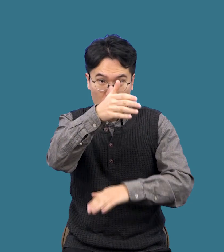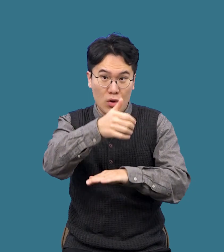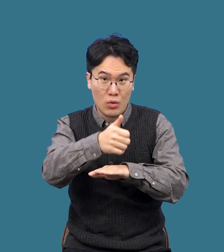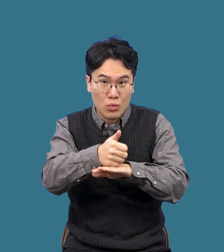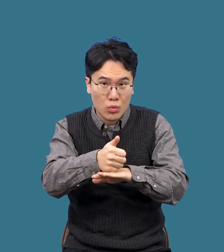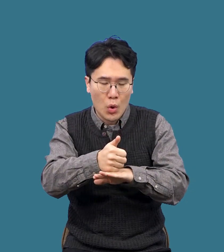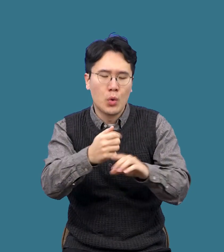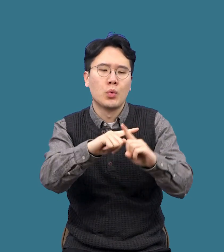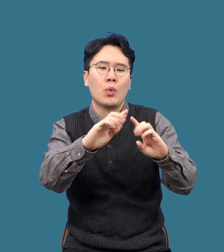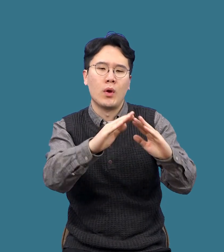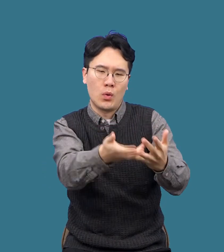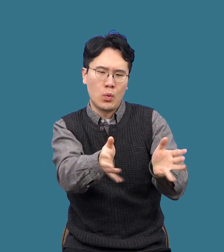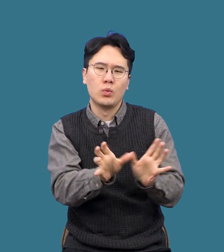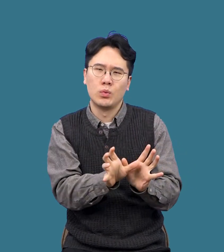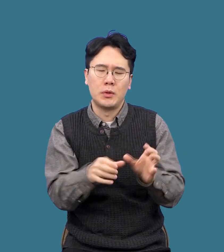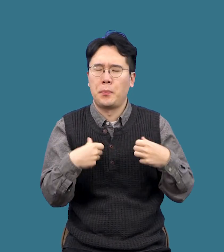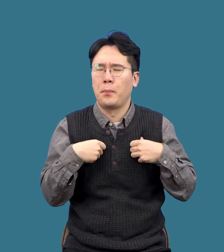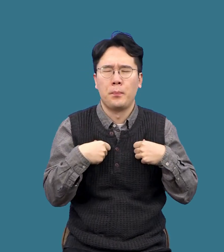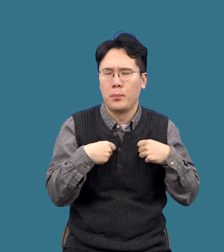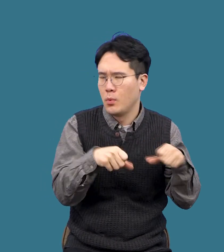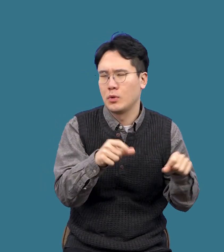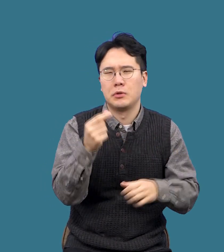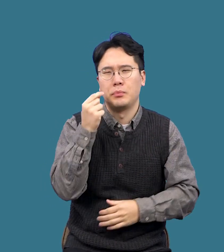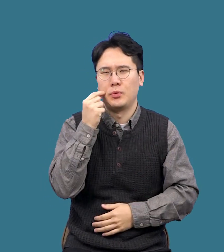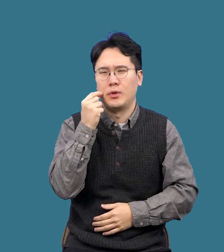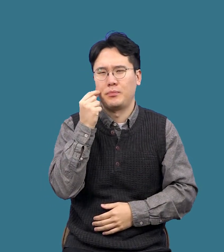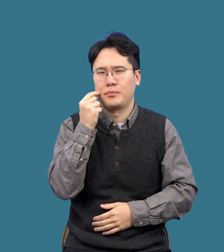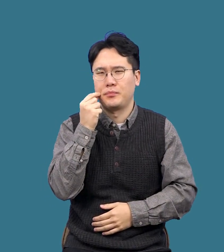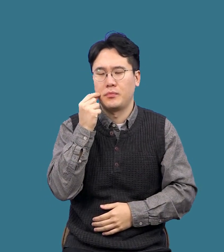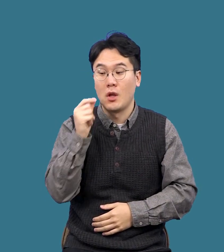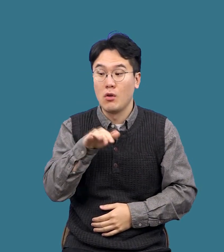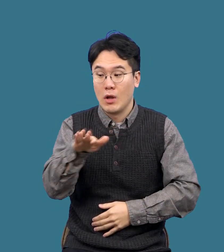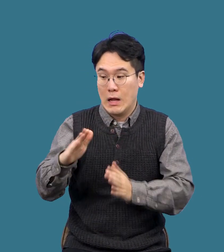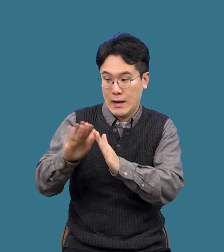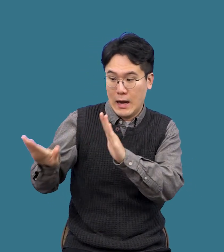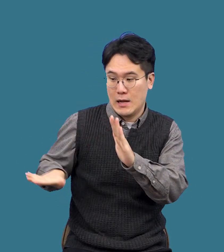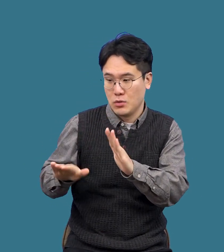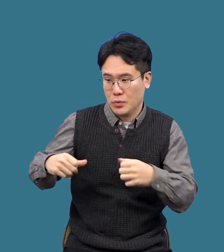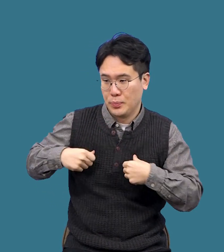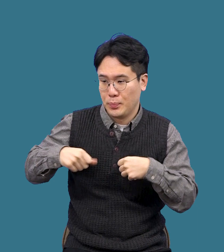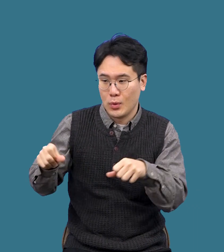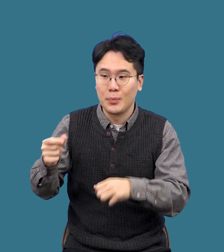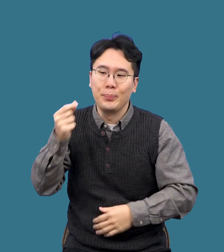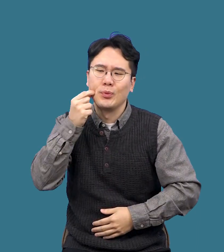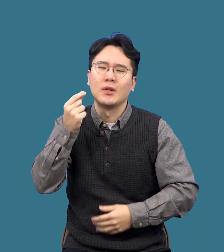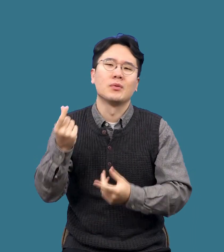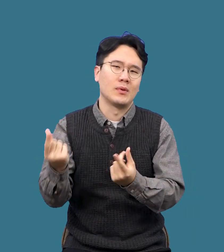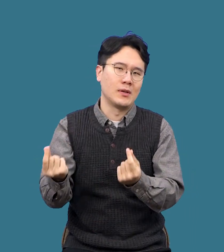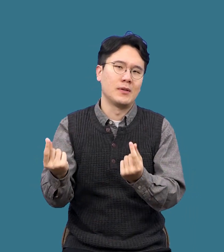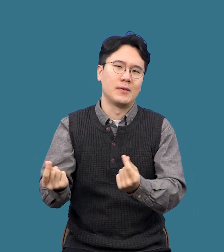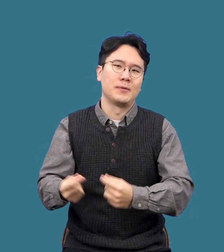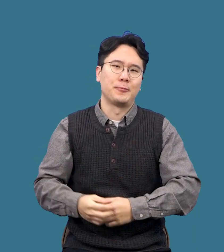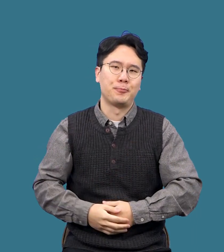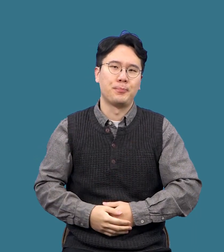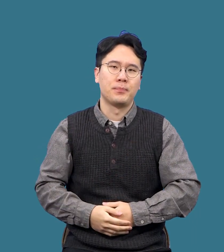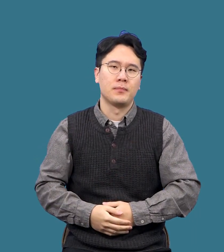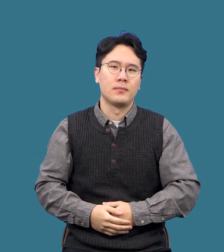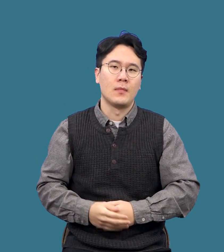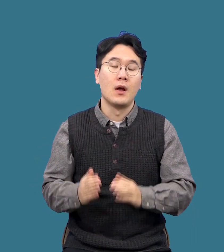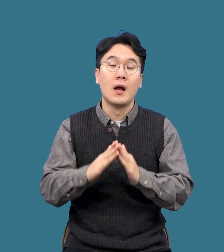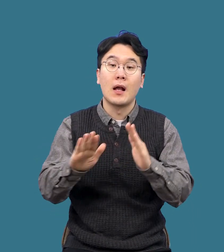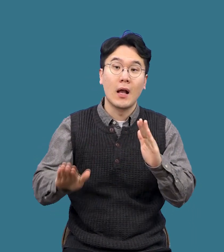없는 이유와 동일한 것입니다. 가정이 때때로 우리 인생의 짐이 된다고 할지라도